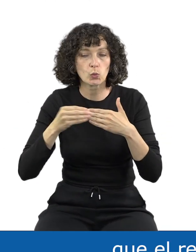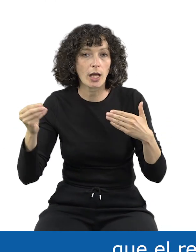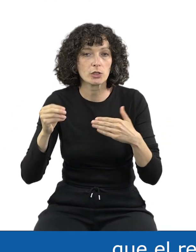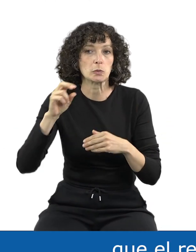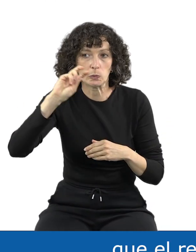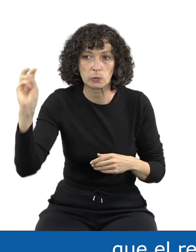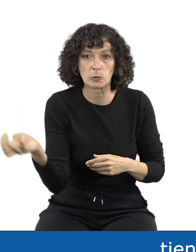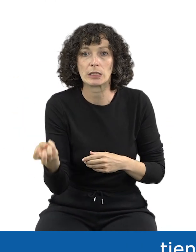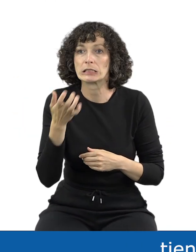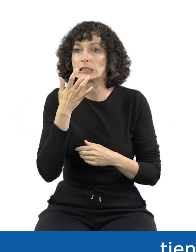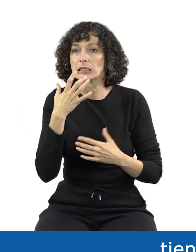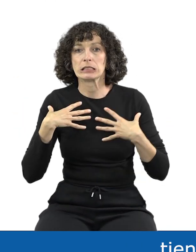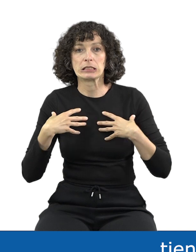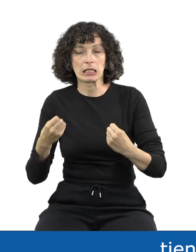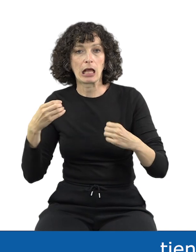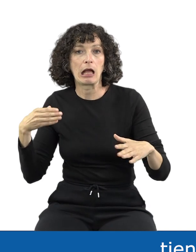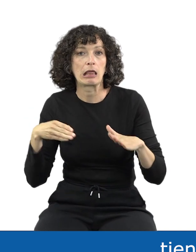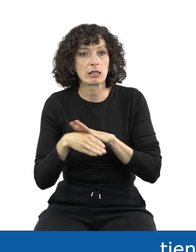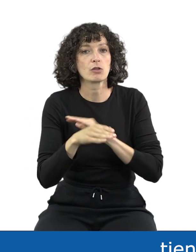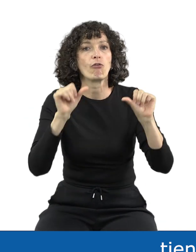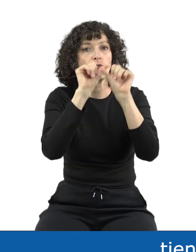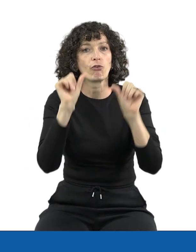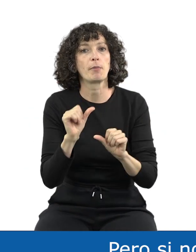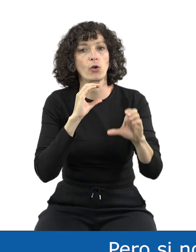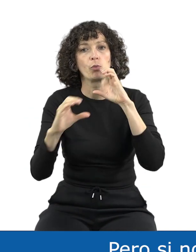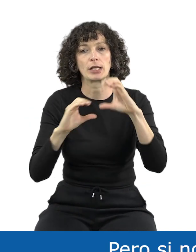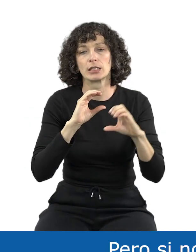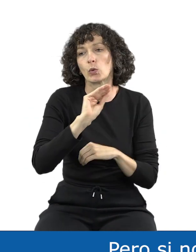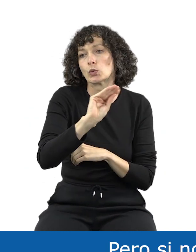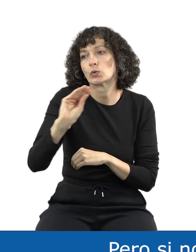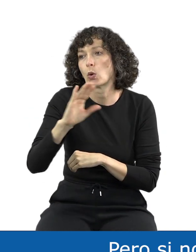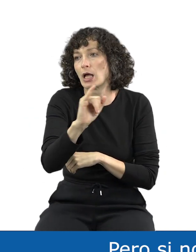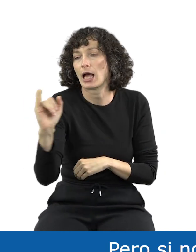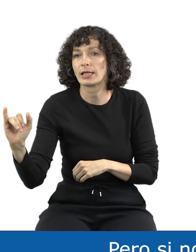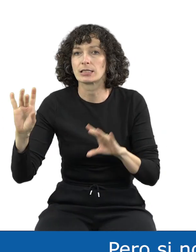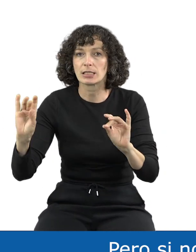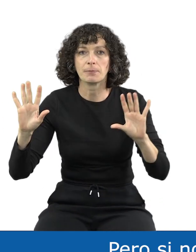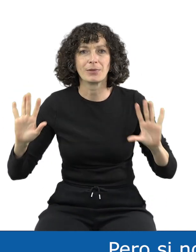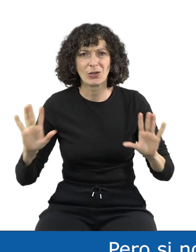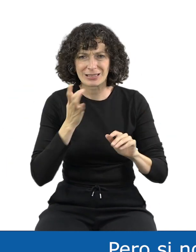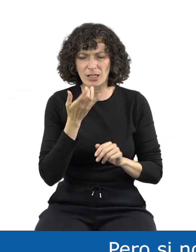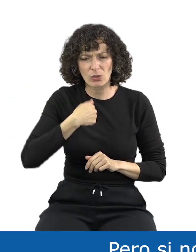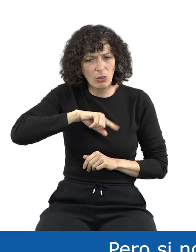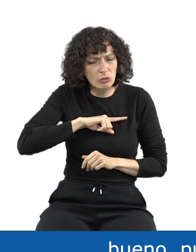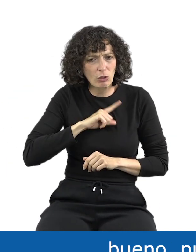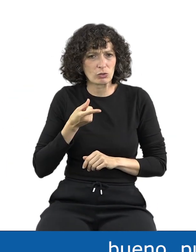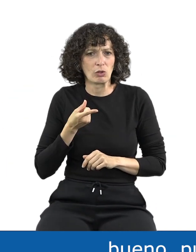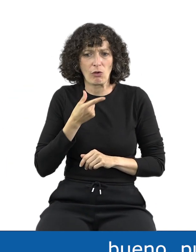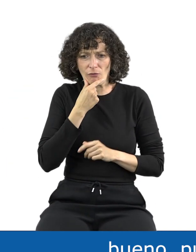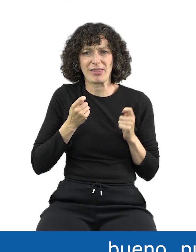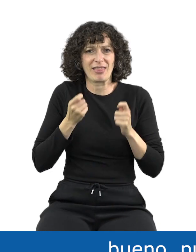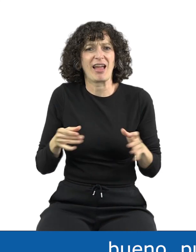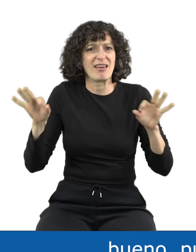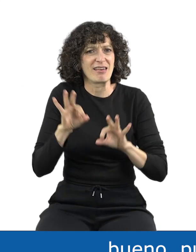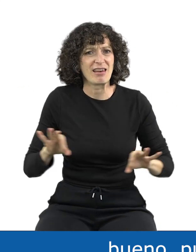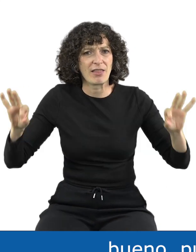pues cuando acceden a la sanidad pues tienen sus propios métodos comunicativos, pero si no tendemos la mano en ese sentido, pues puede